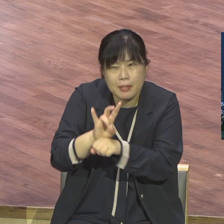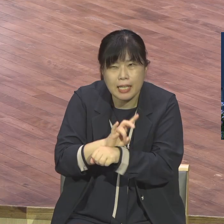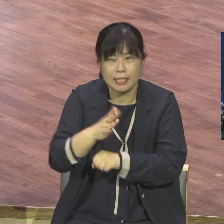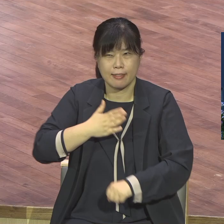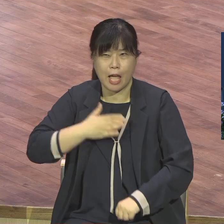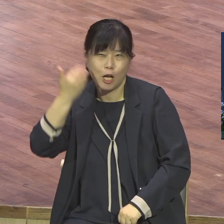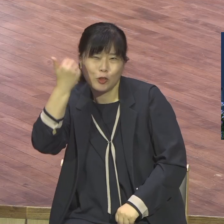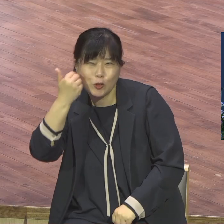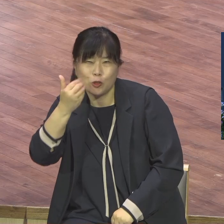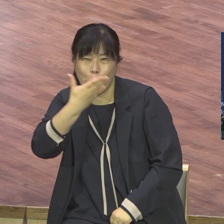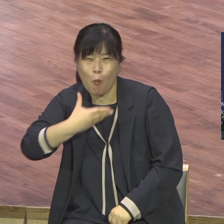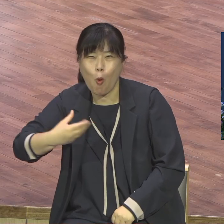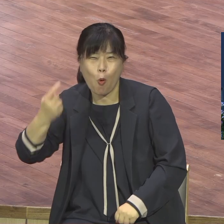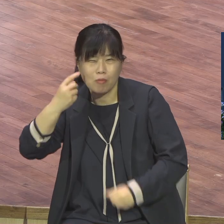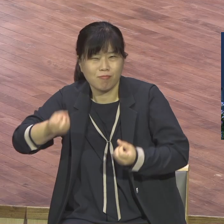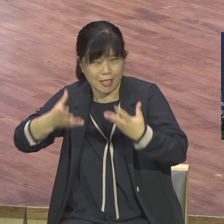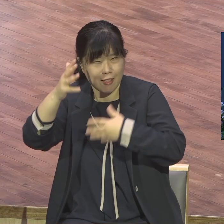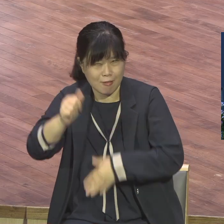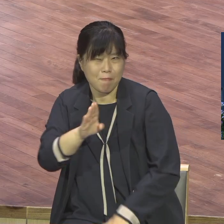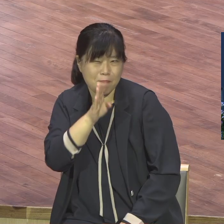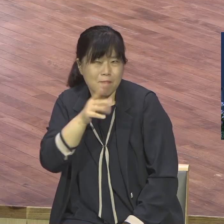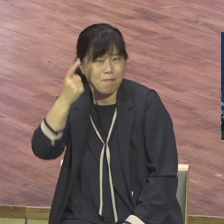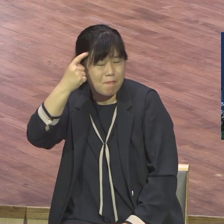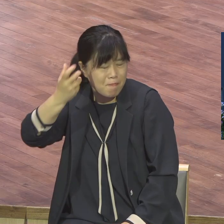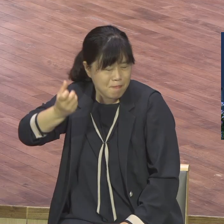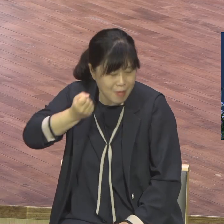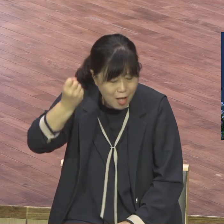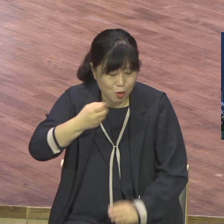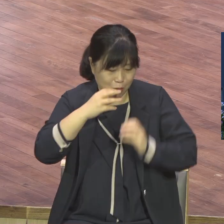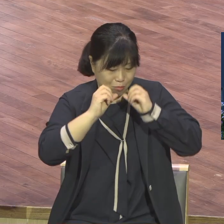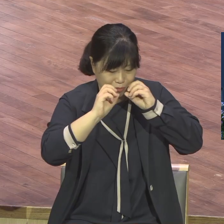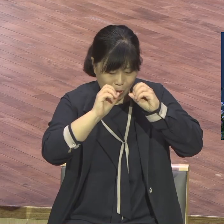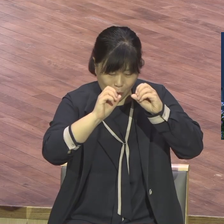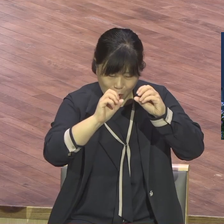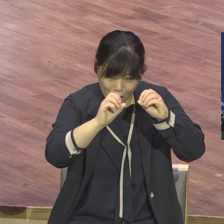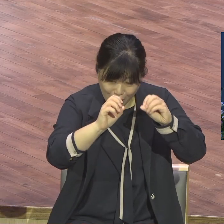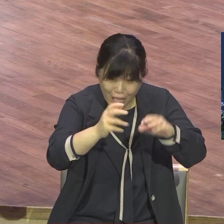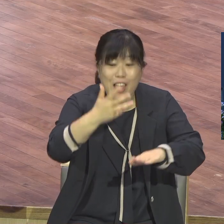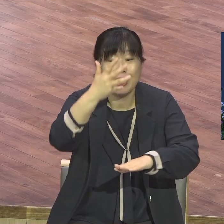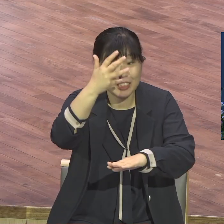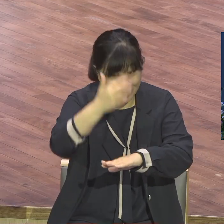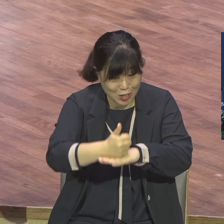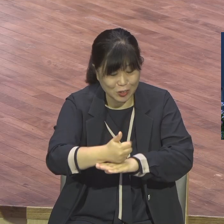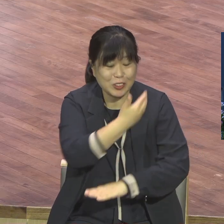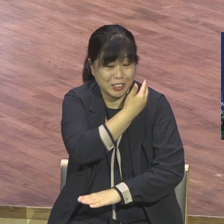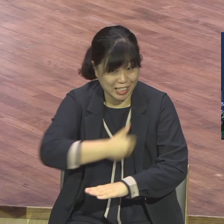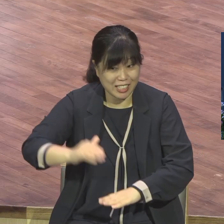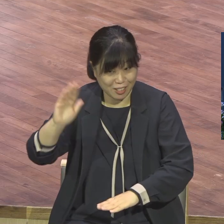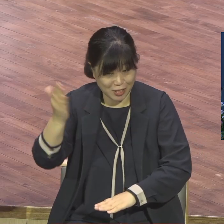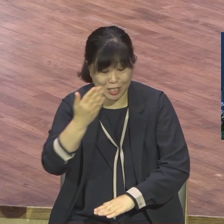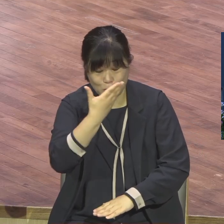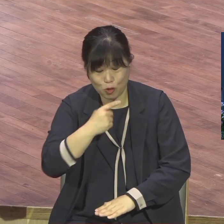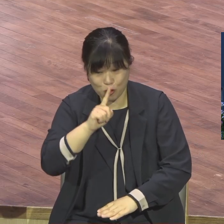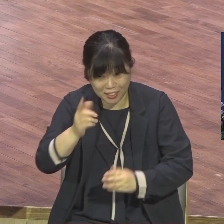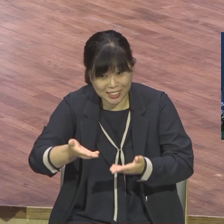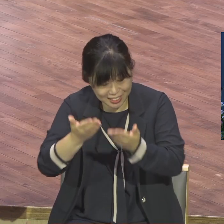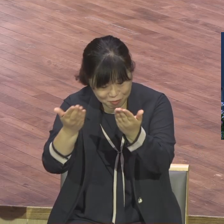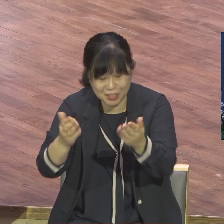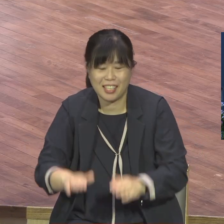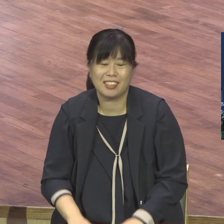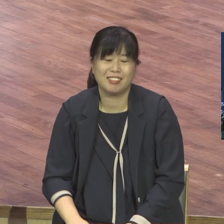감당하면서 복음 확장하는데 시대적, 대표적, 기념비적으로 쓰임받는 증거 있기를 주님으로 축복합니다.